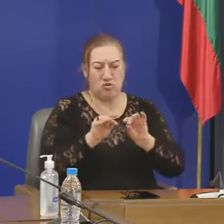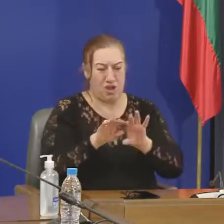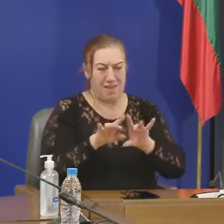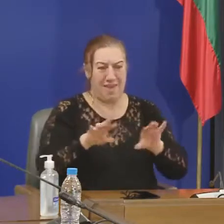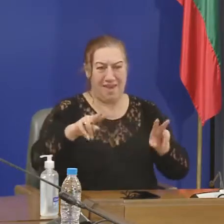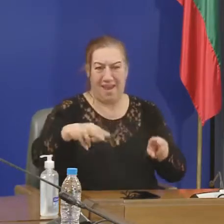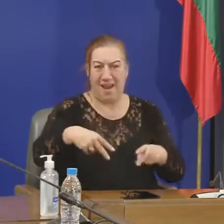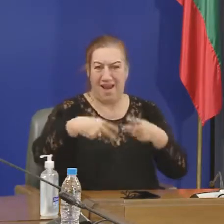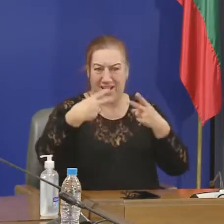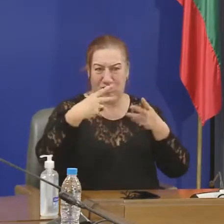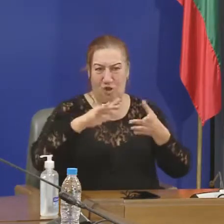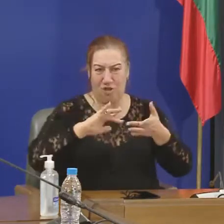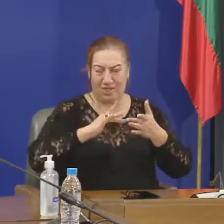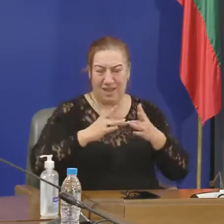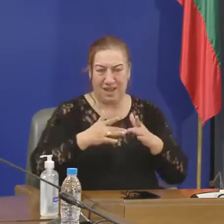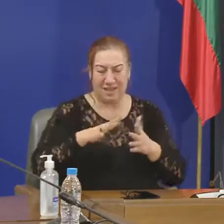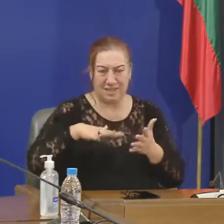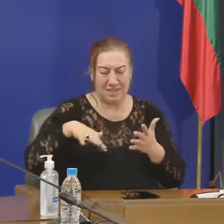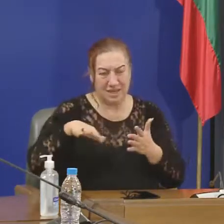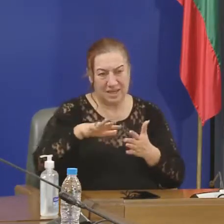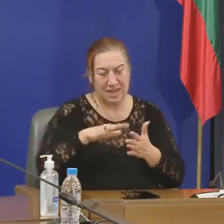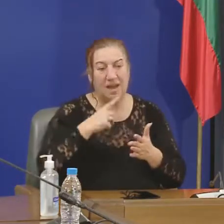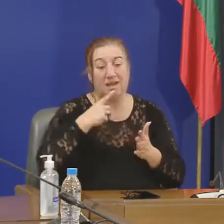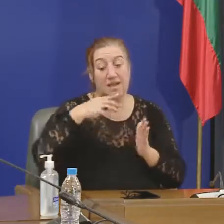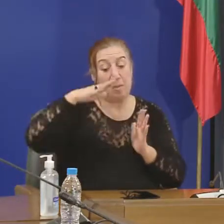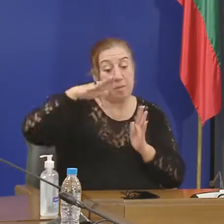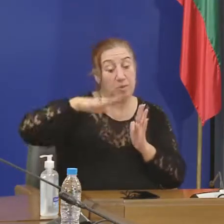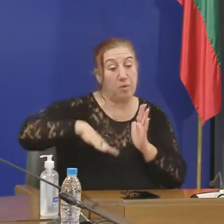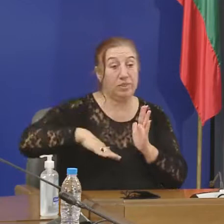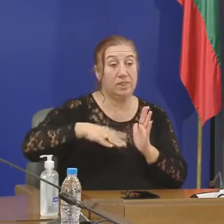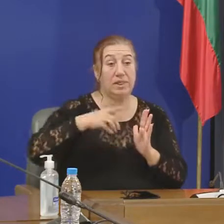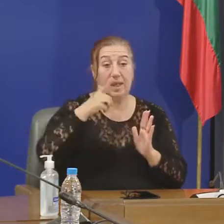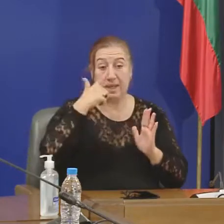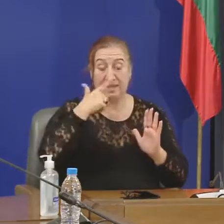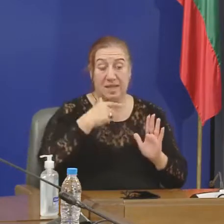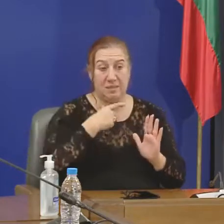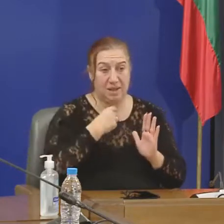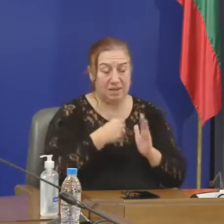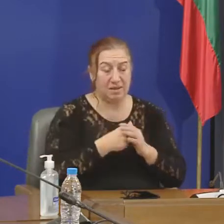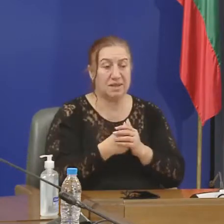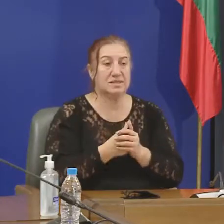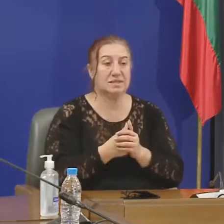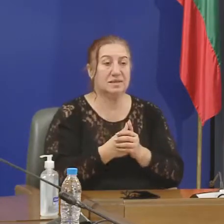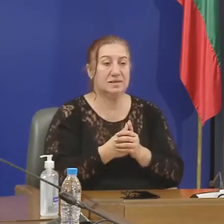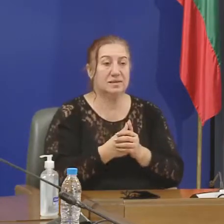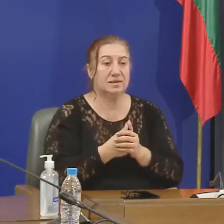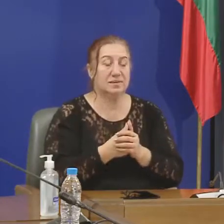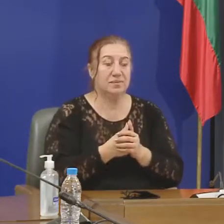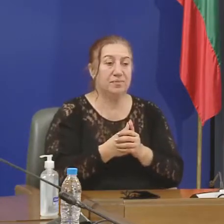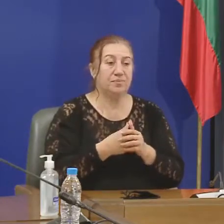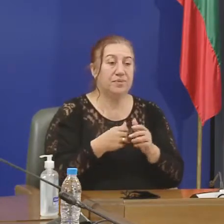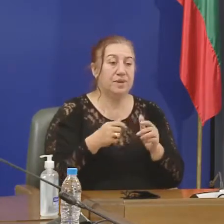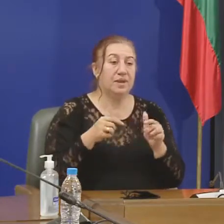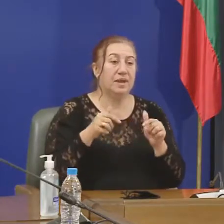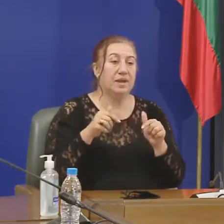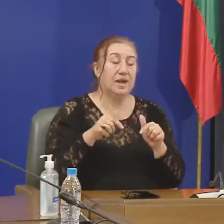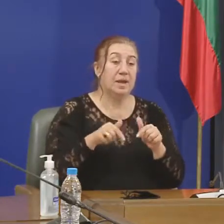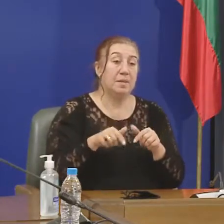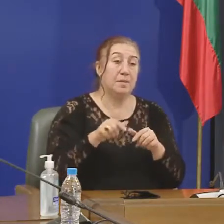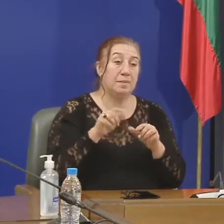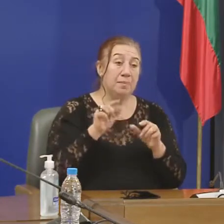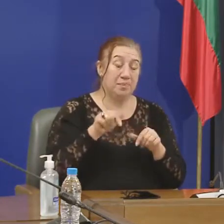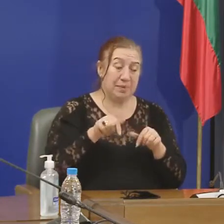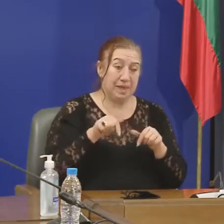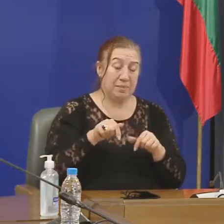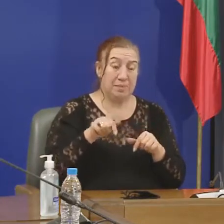за по-долните класове, първи, седми клас, тъй като днес всички ученици в гимназиален етап са на обучение в електронна среда. 15 са